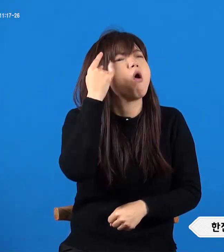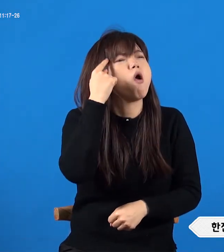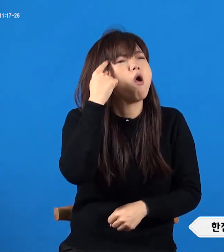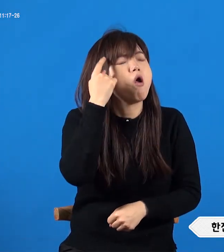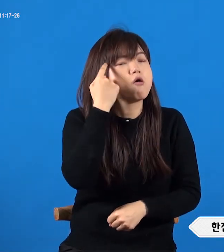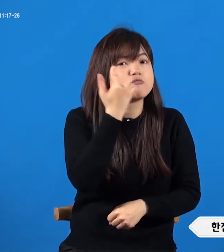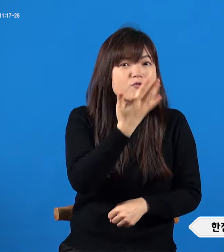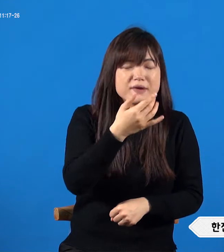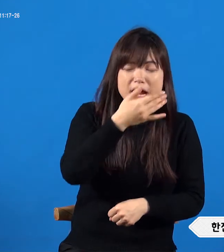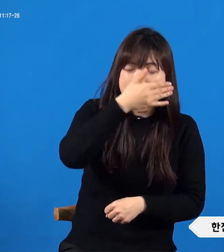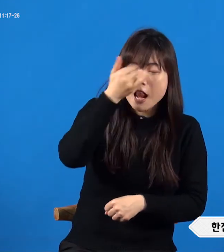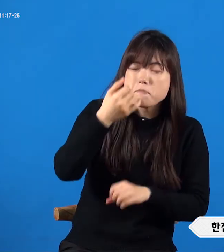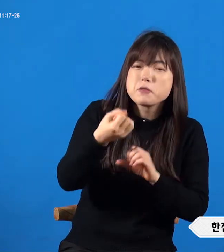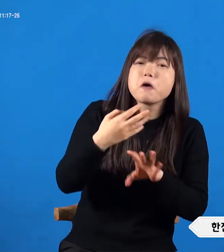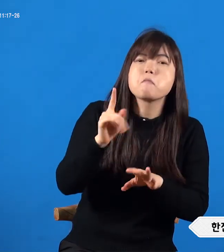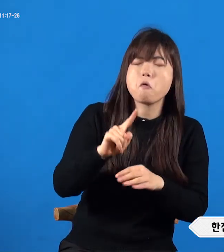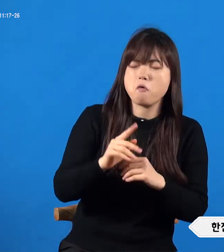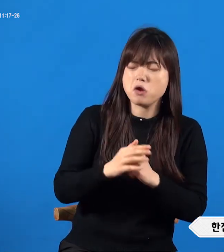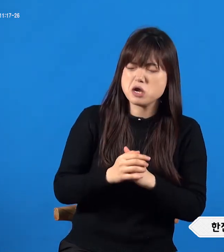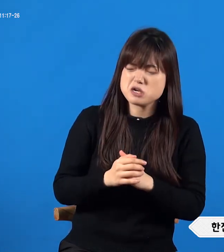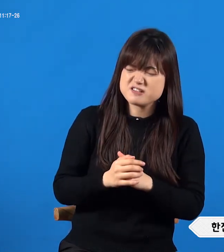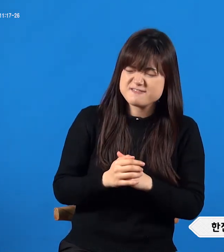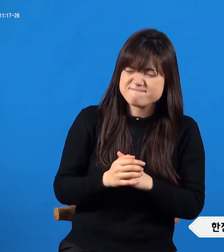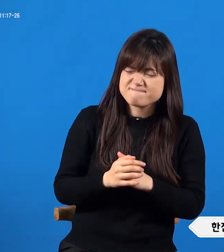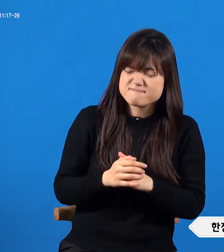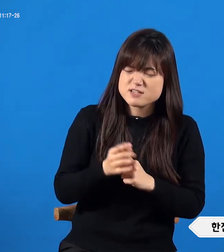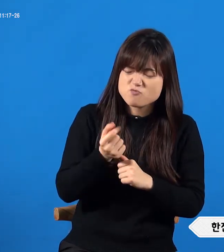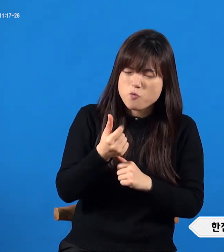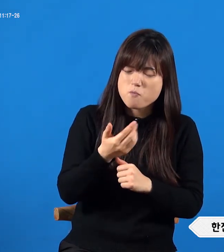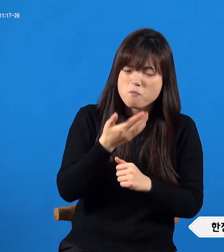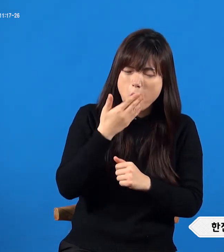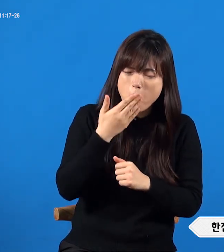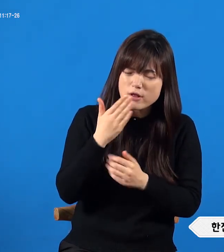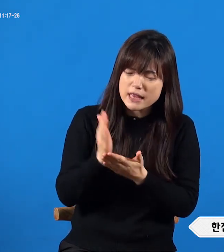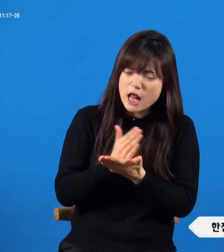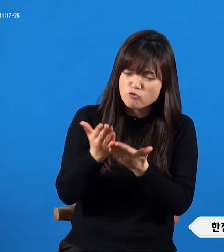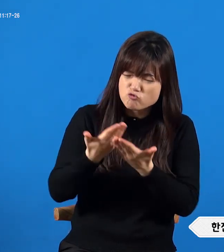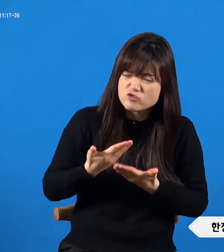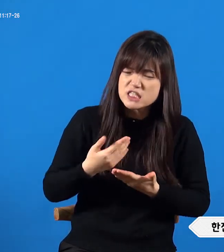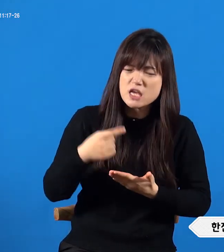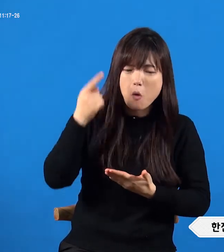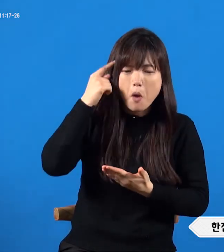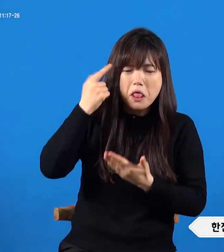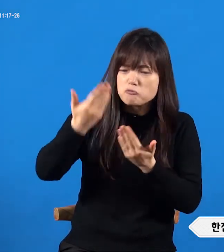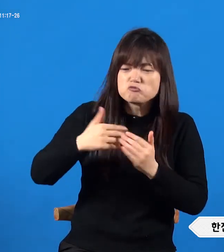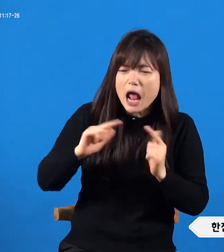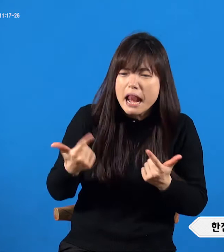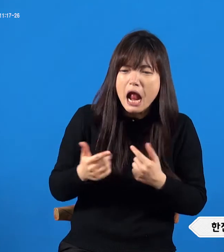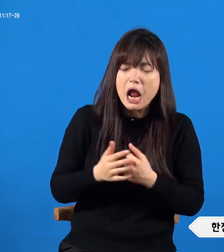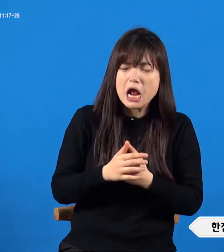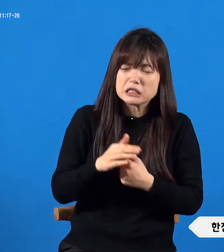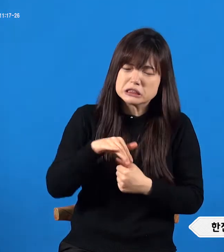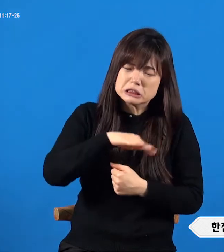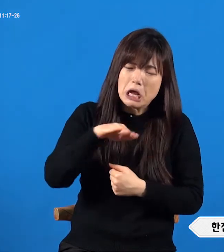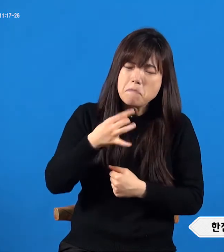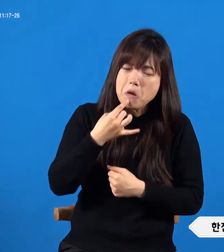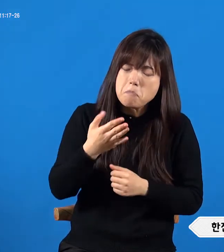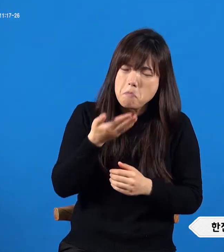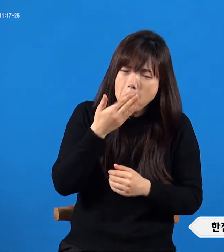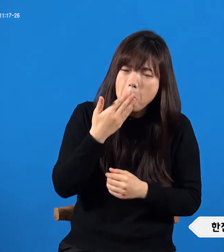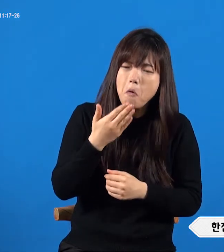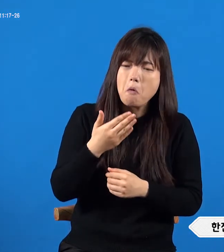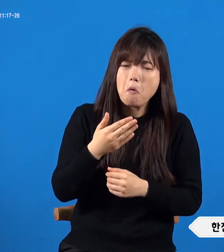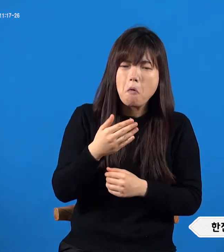했더니 할머니 말씀이 그 좀 나누어 먹는 게 뭐 그렇게 대단한 일이라고 자기들끼리만